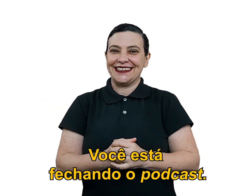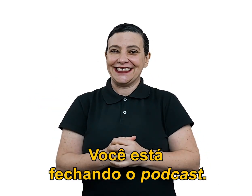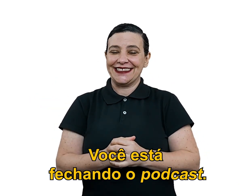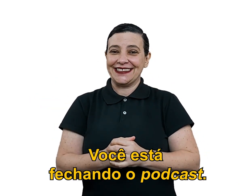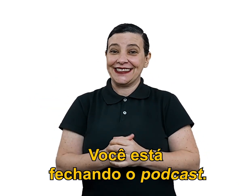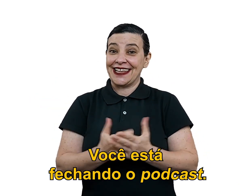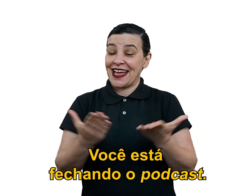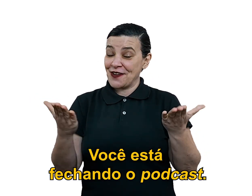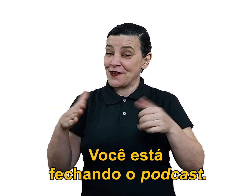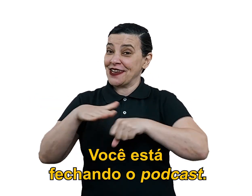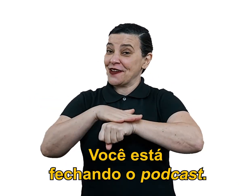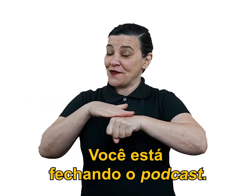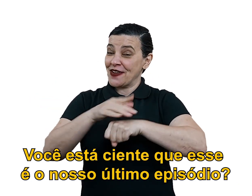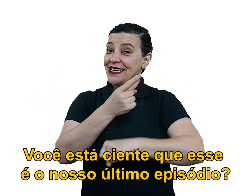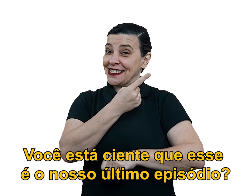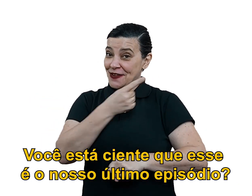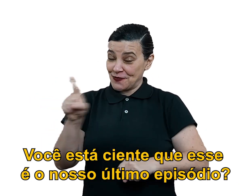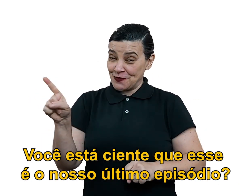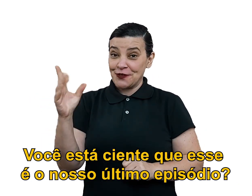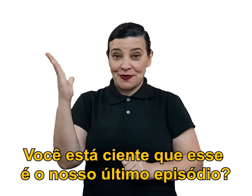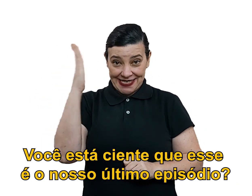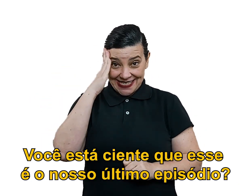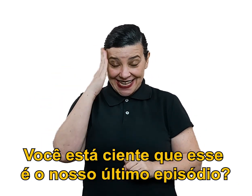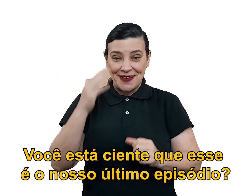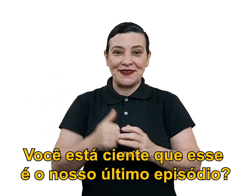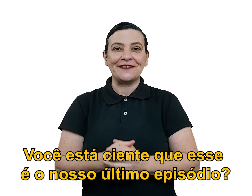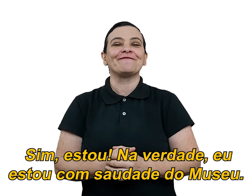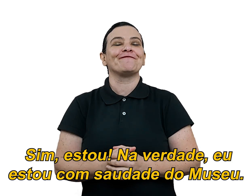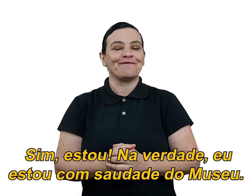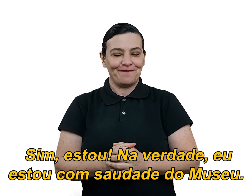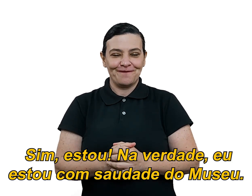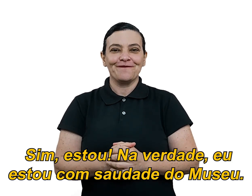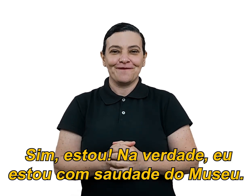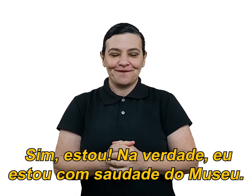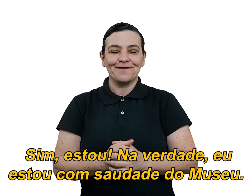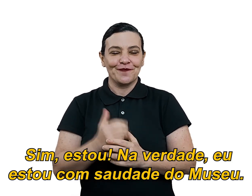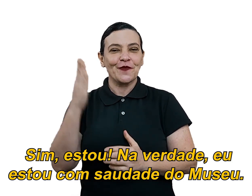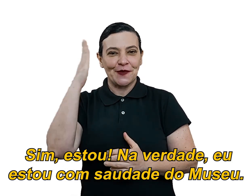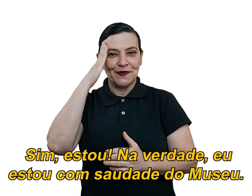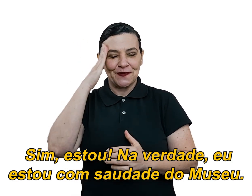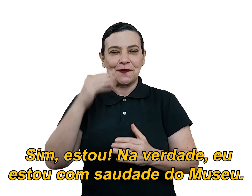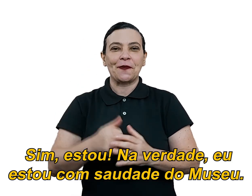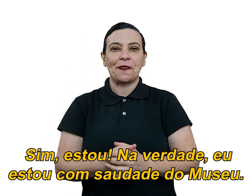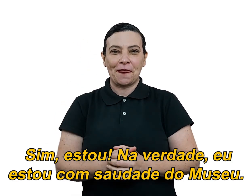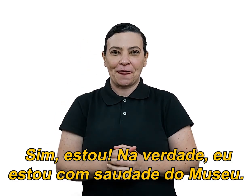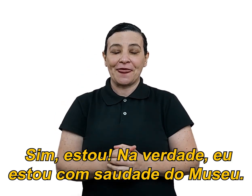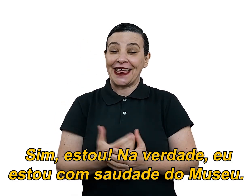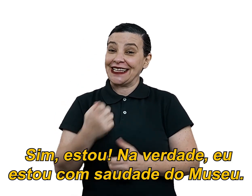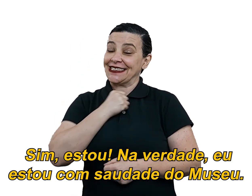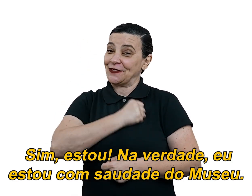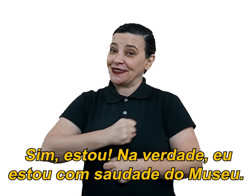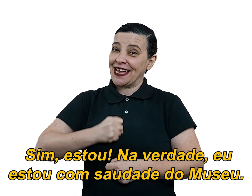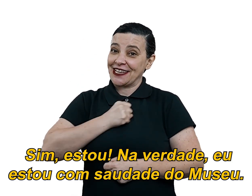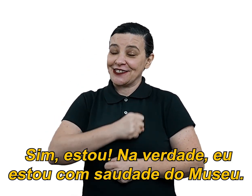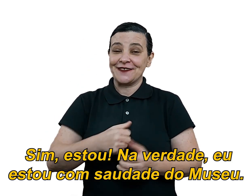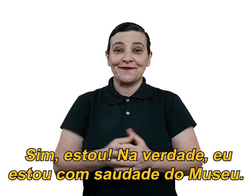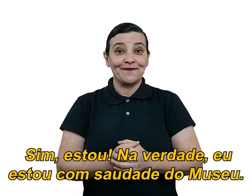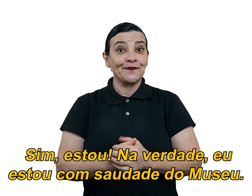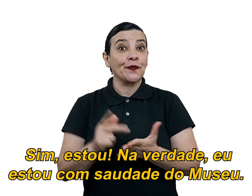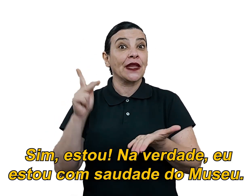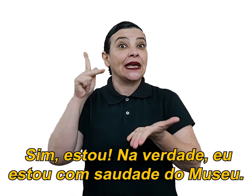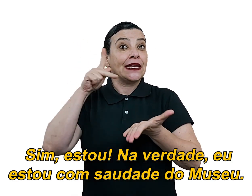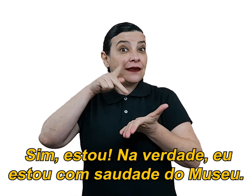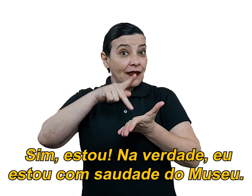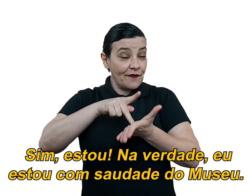né, na verdade. Você está fechando o podcast, você está ciente, né, que esse é o nosso último episódio. Sim, estou. Já com saudades.